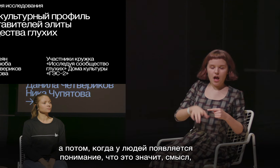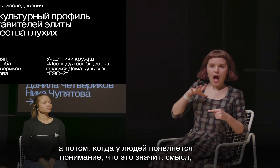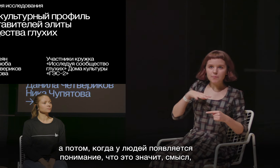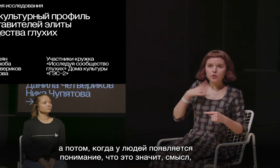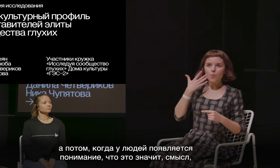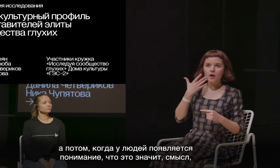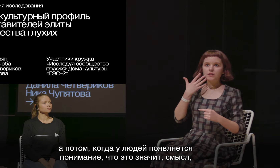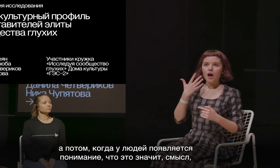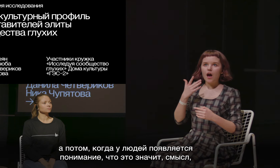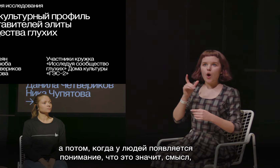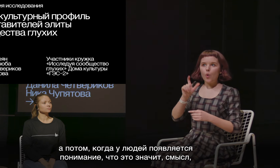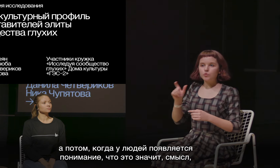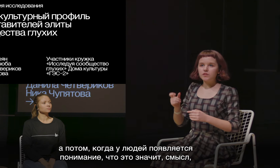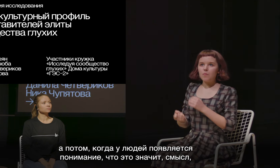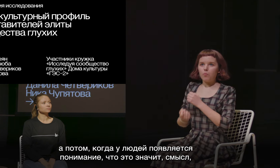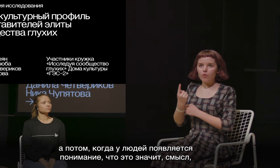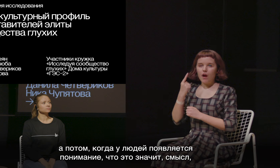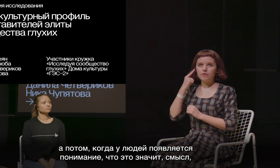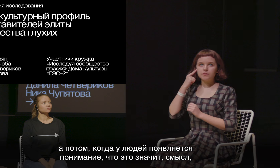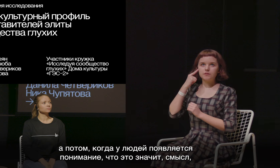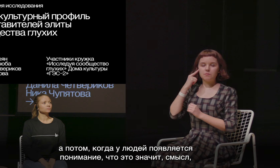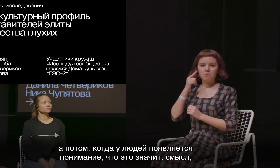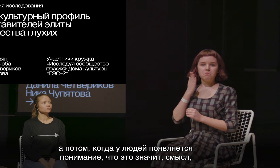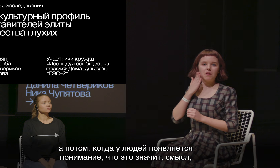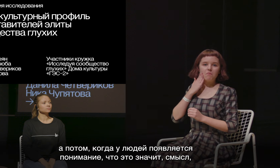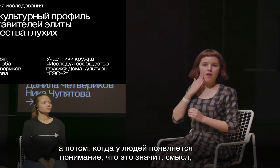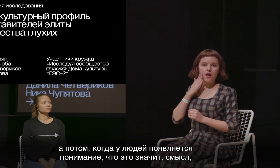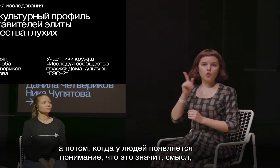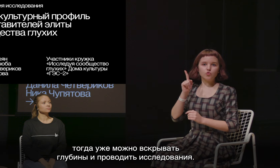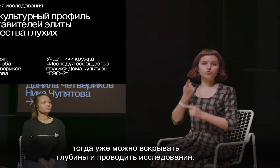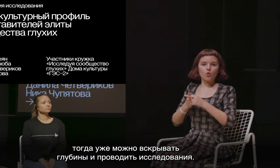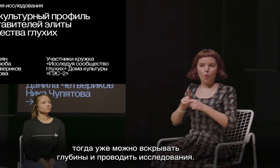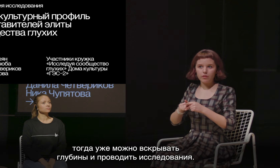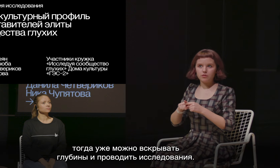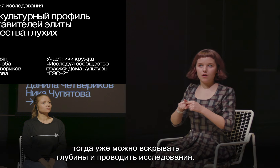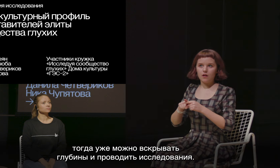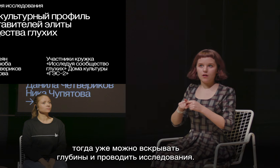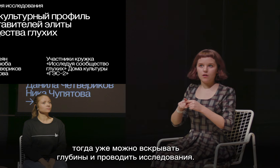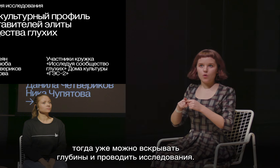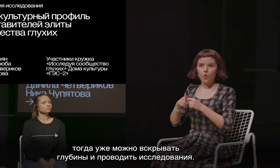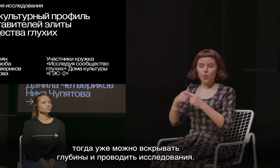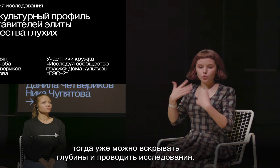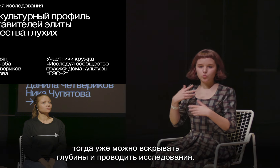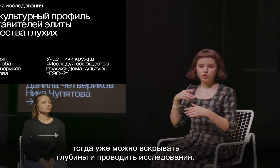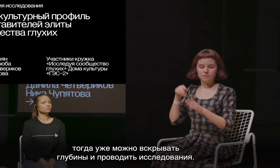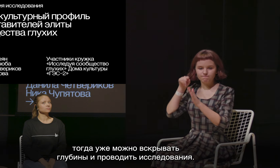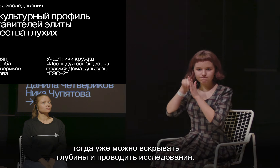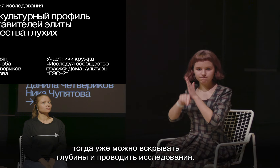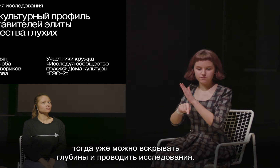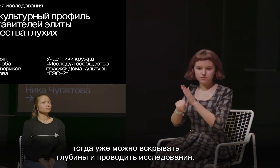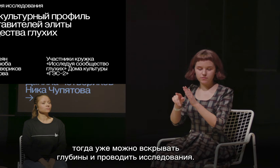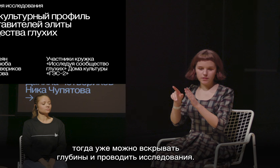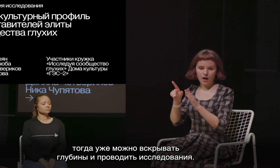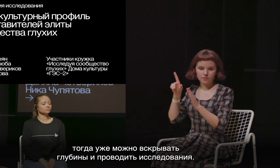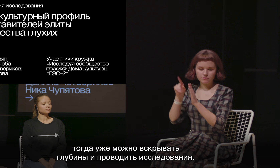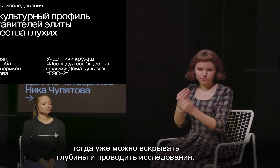это объяснить, начать с этого. А потом, когда уже у людей появляется понимание, что это значит, смысл, тогда